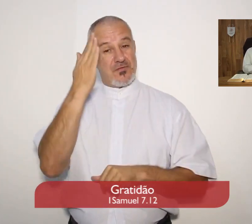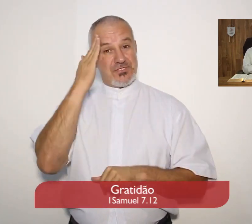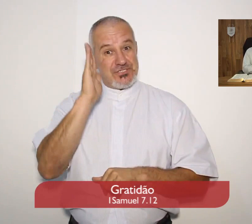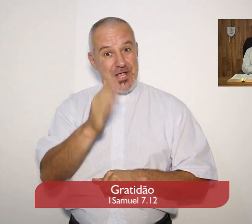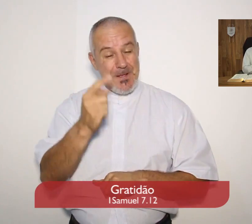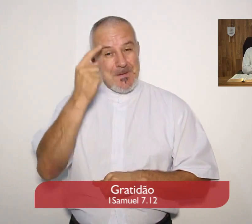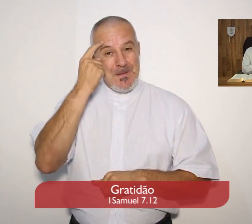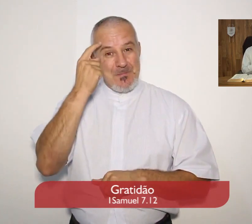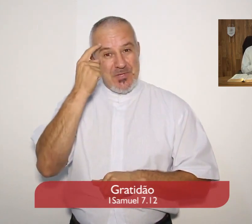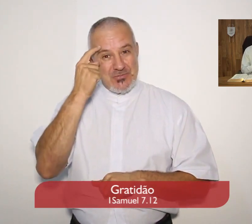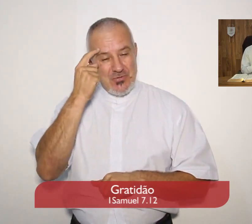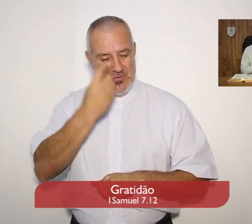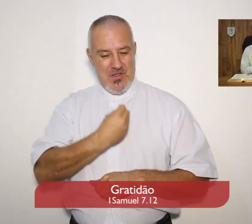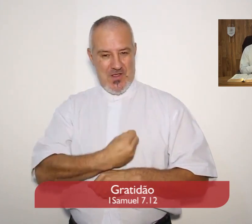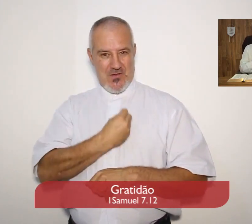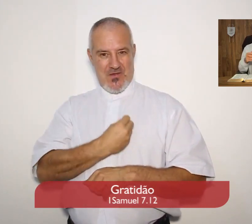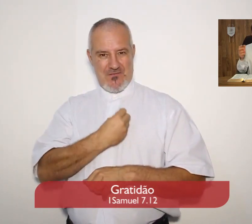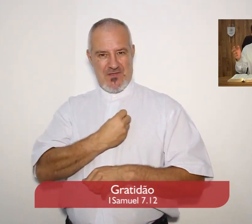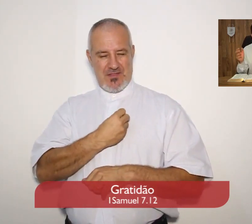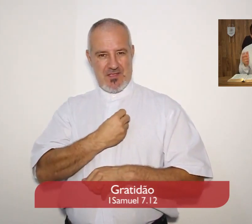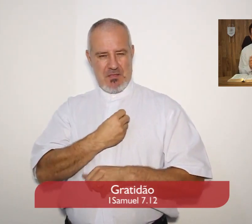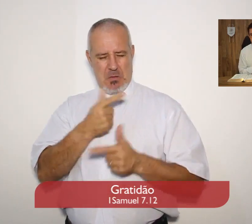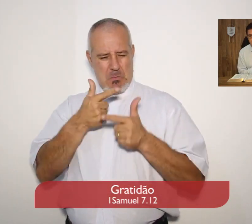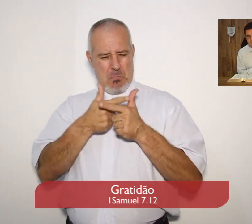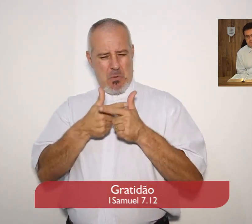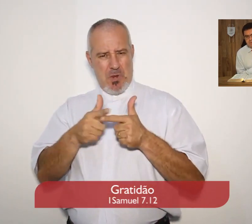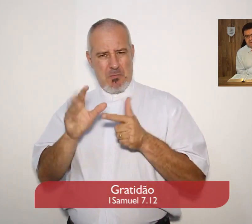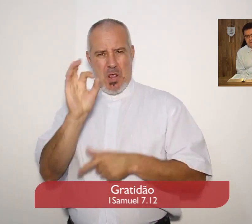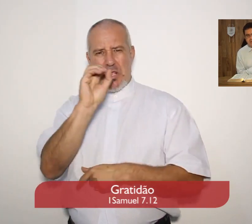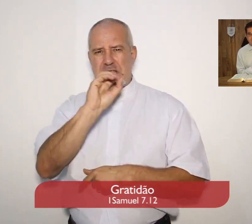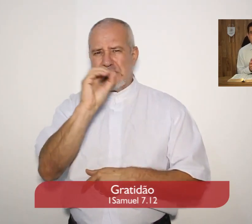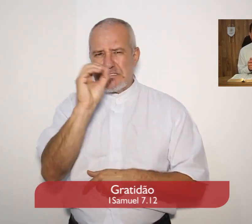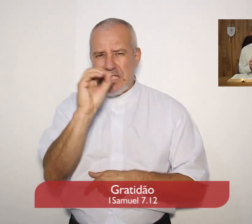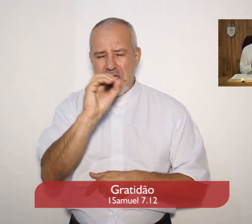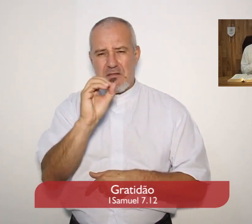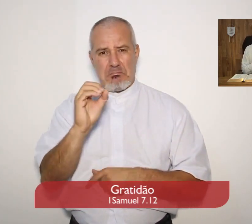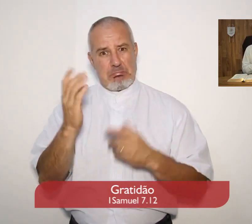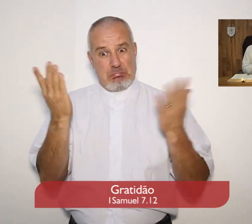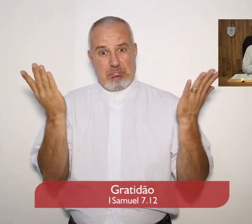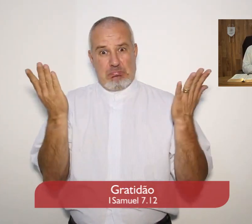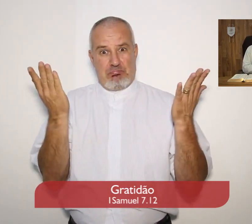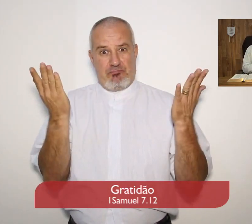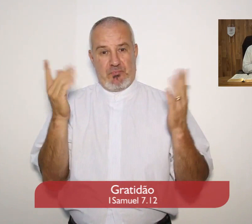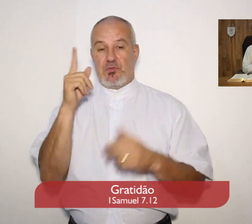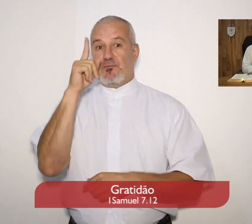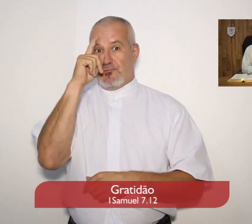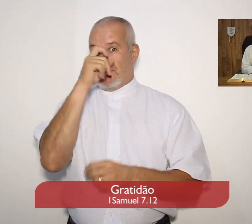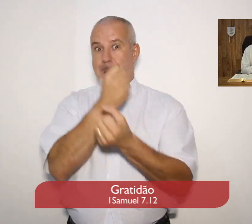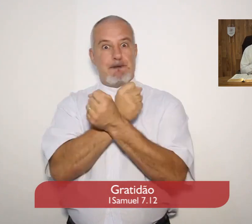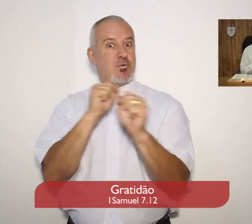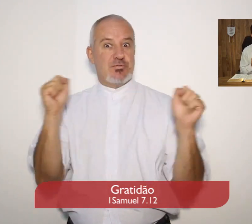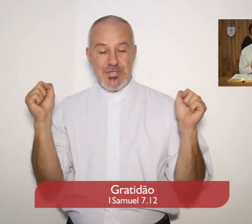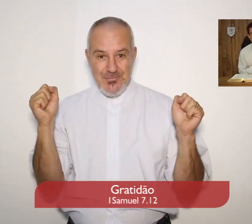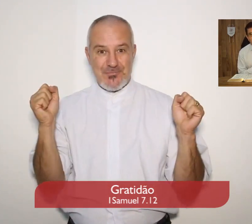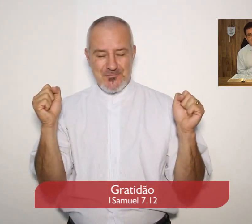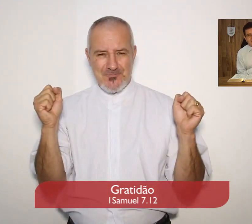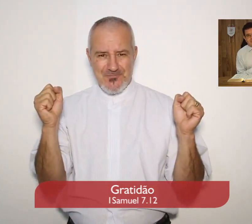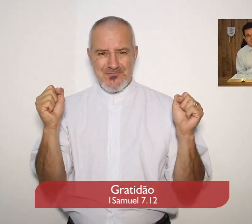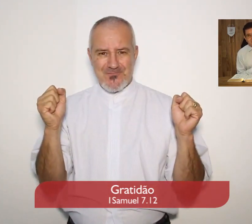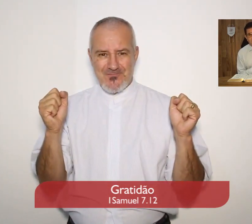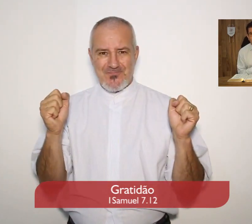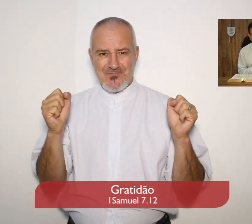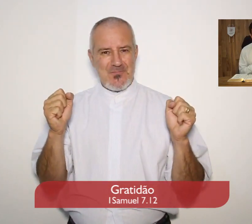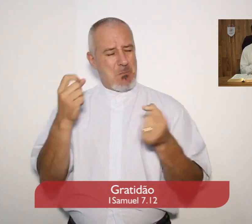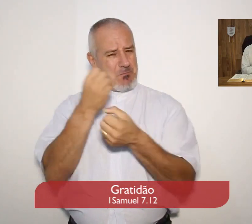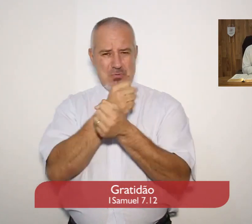uma vida sem nenhum tipo de problema? Eu creio que seria algo